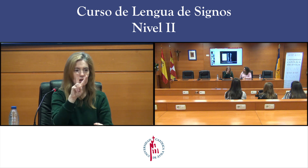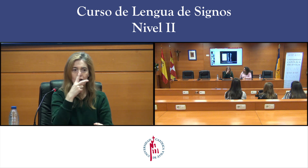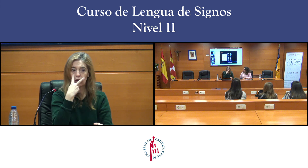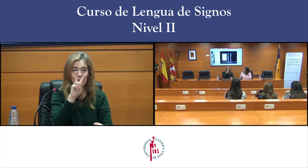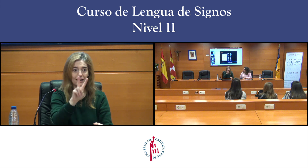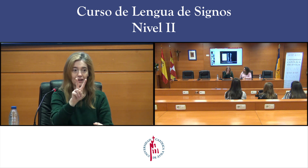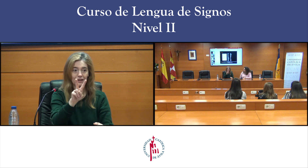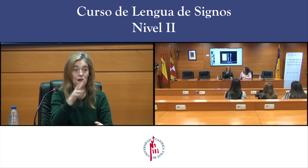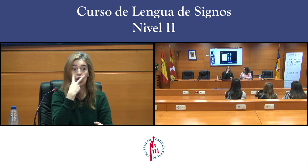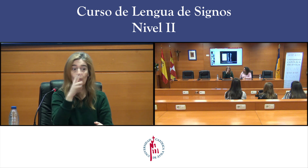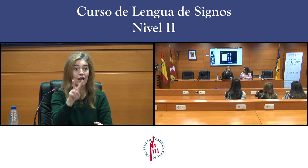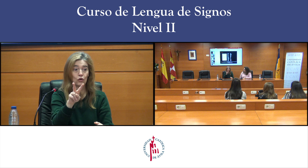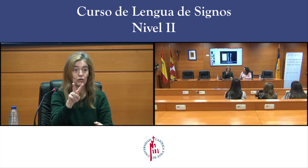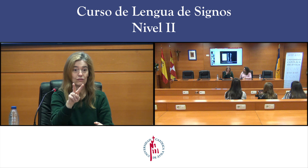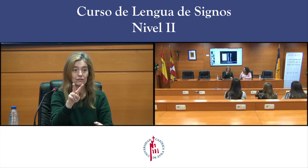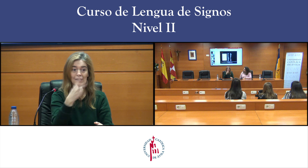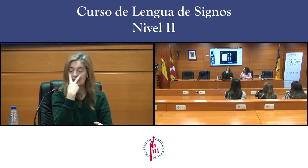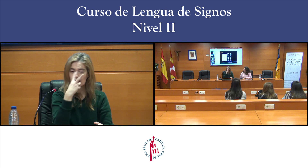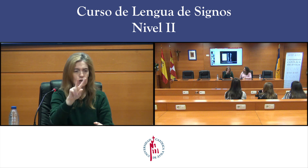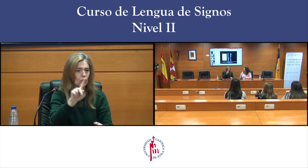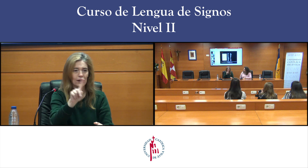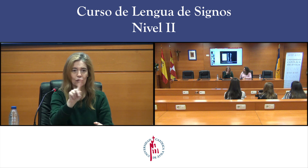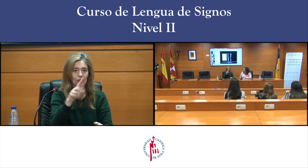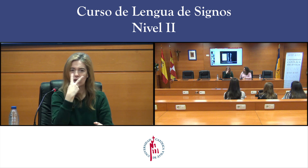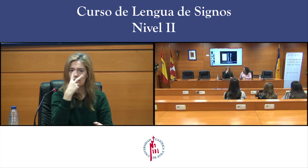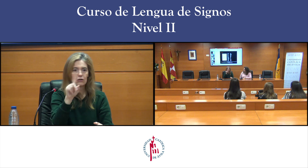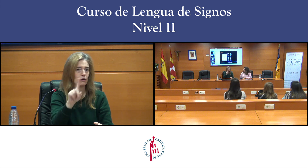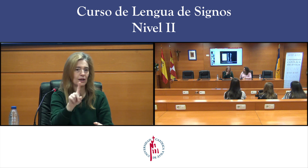no ve no ve no veo después